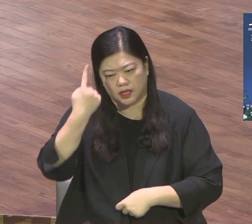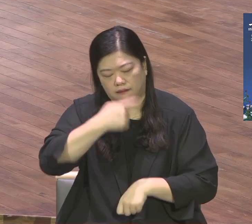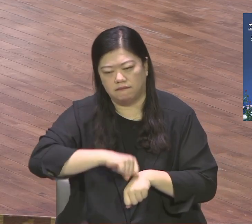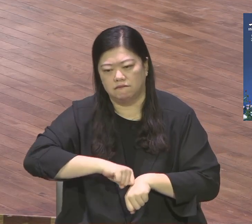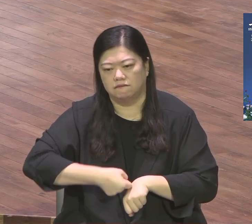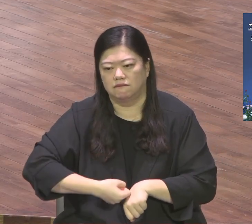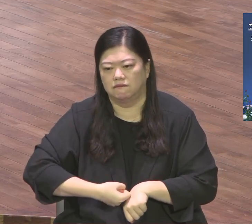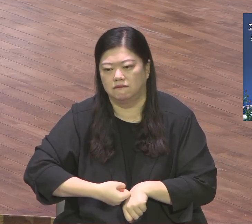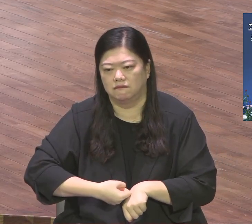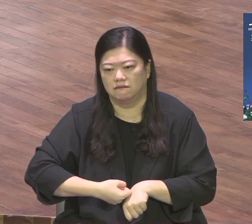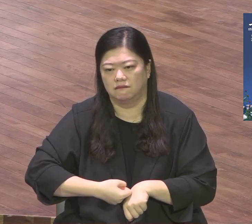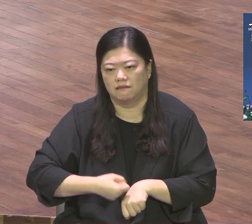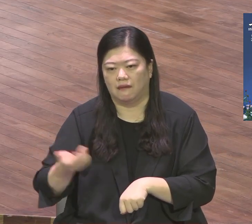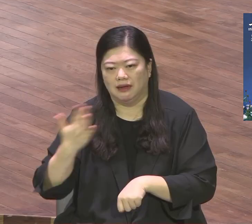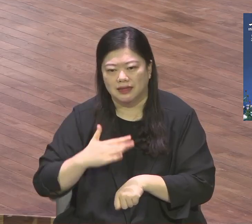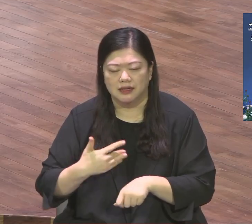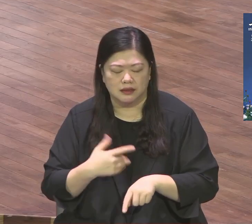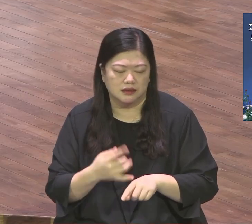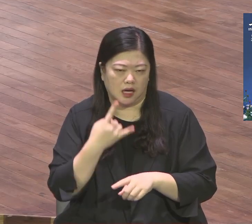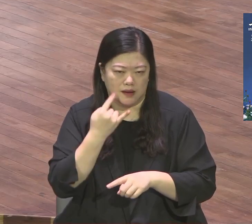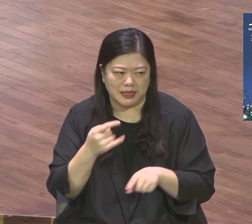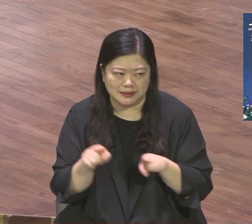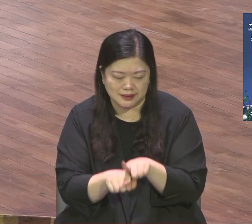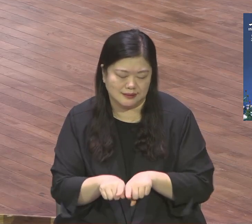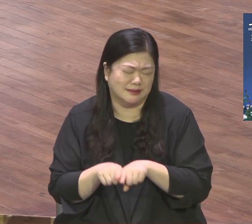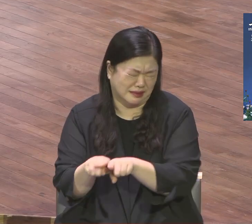새벽까지 알지도 못하고 피곤하지도 않아.